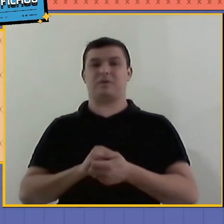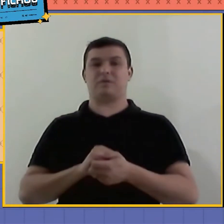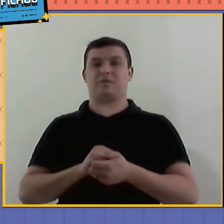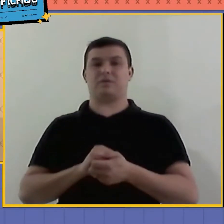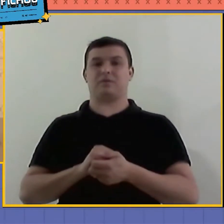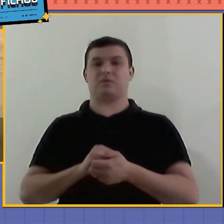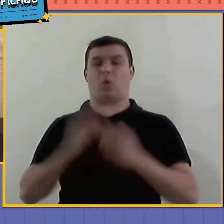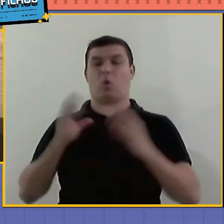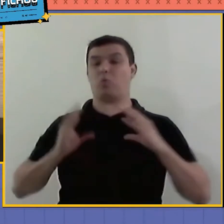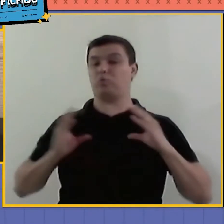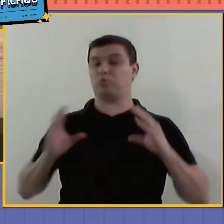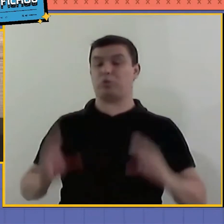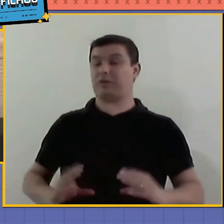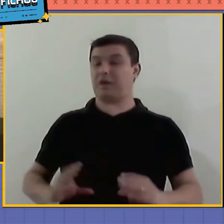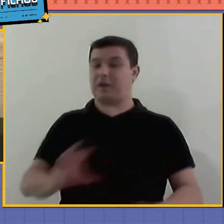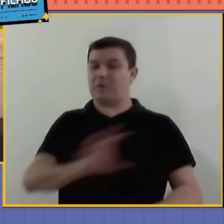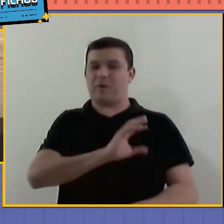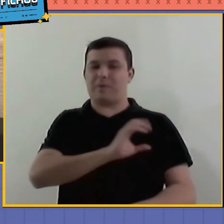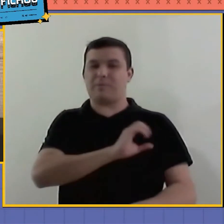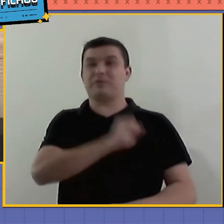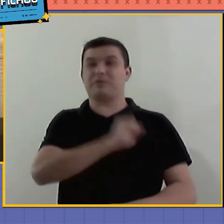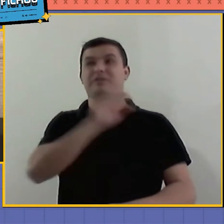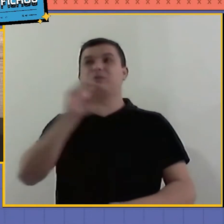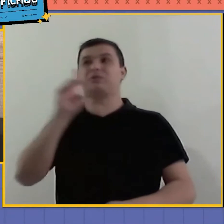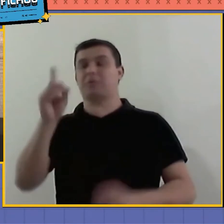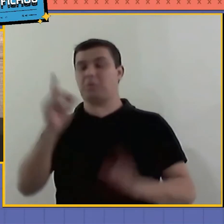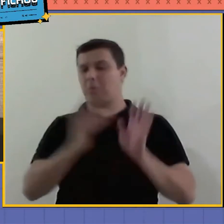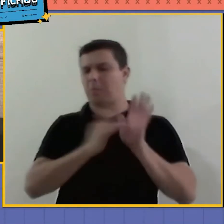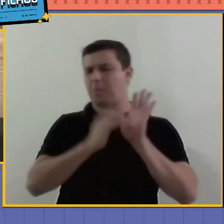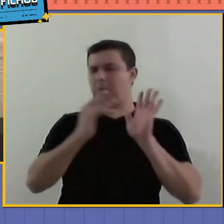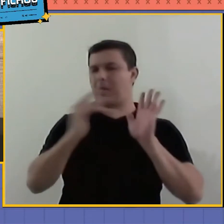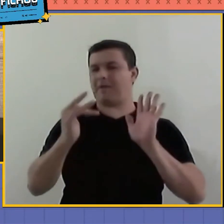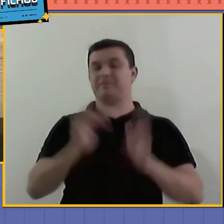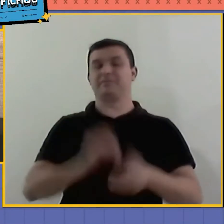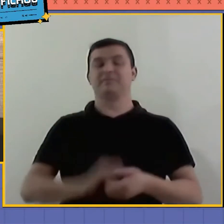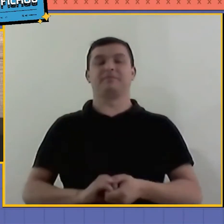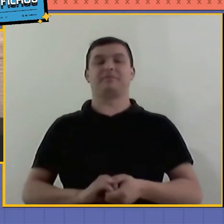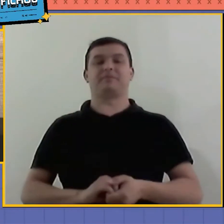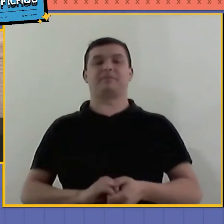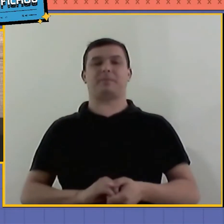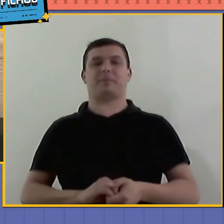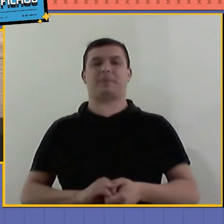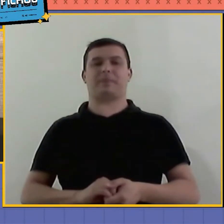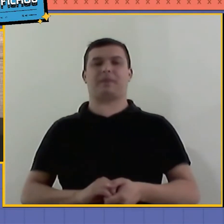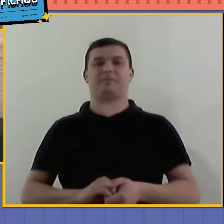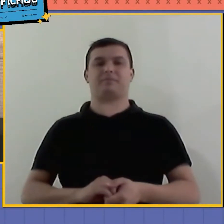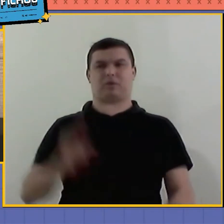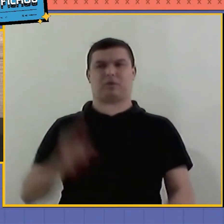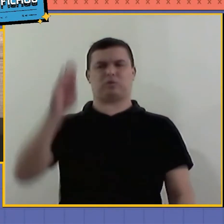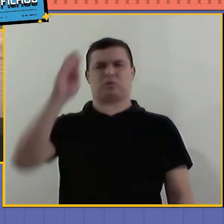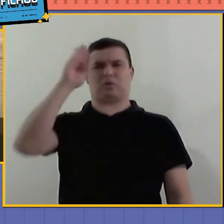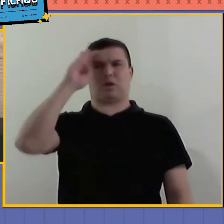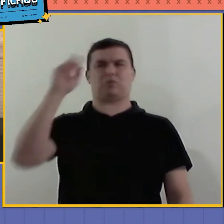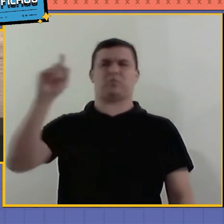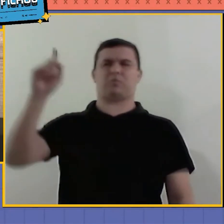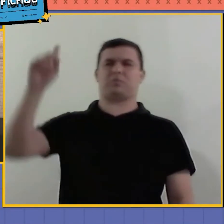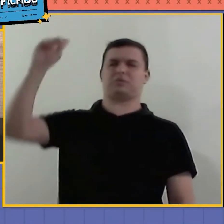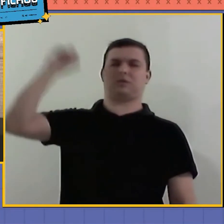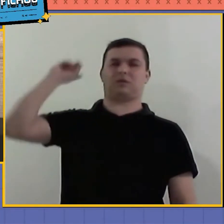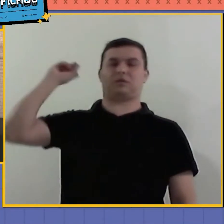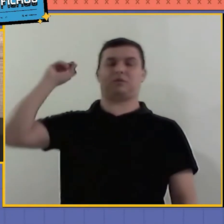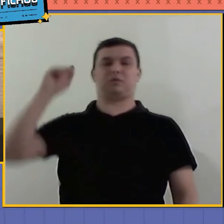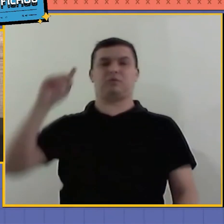para com ele e assim como o doce só vou muitas pessoas Deus pode usar também